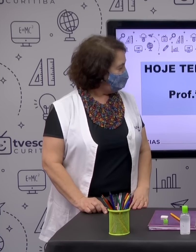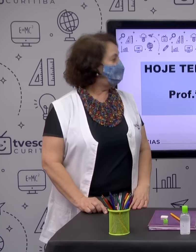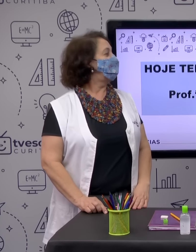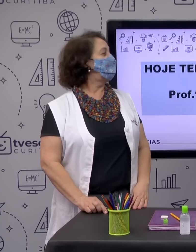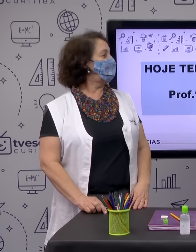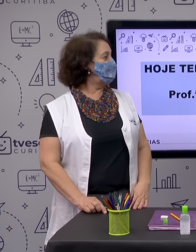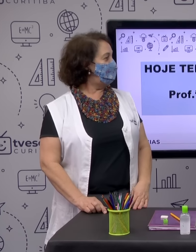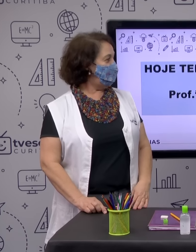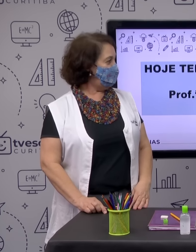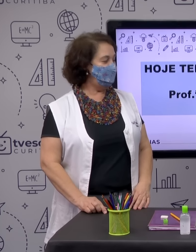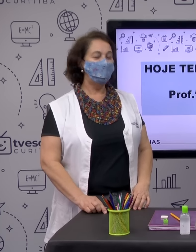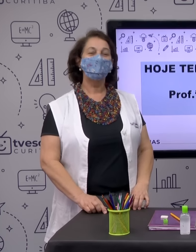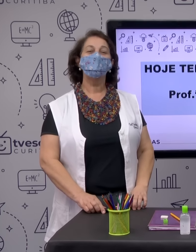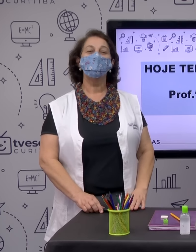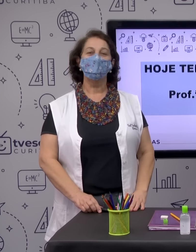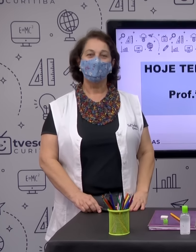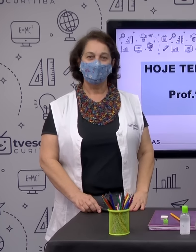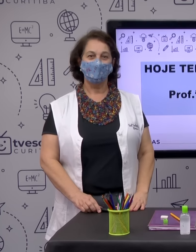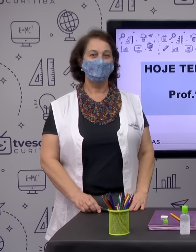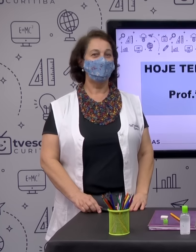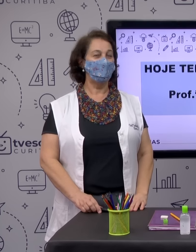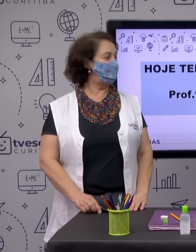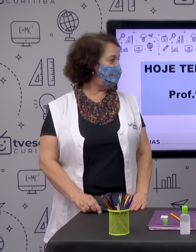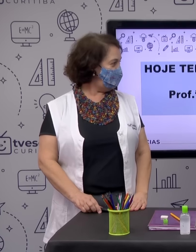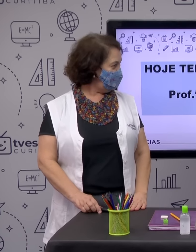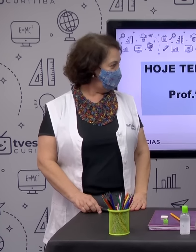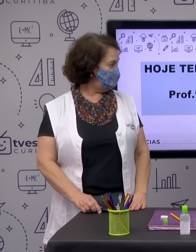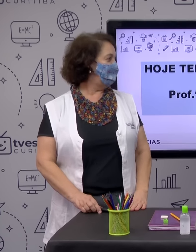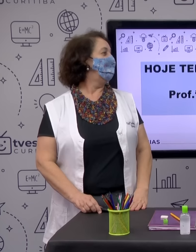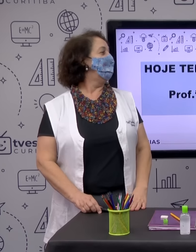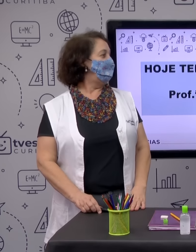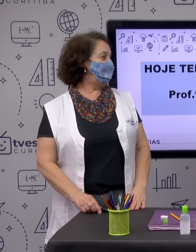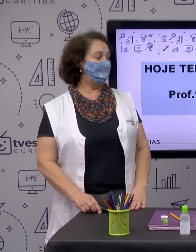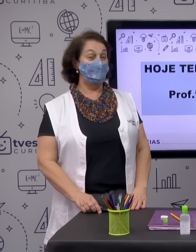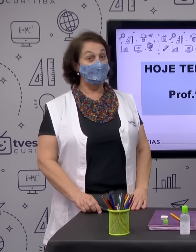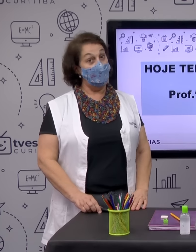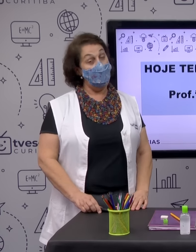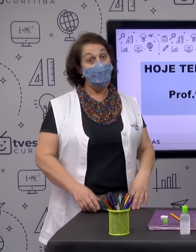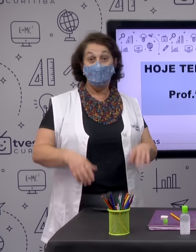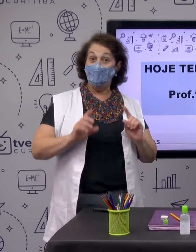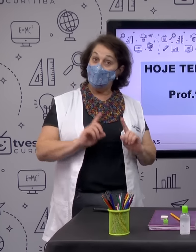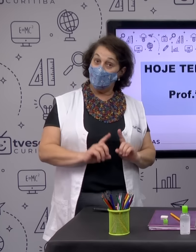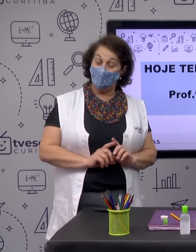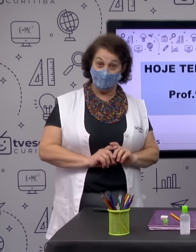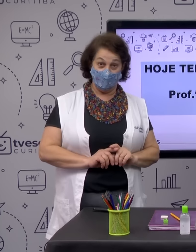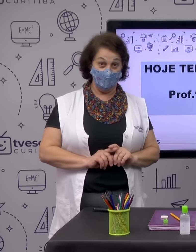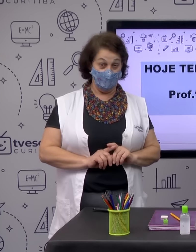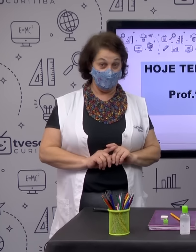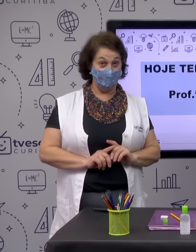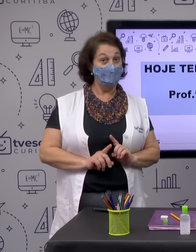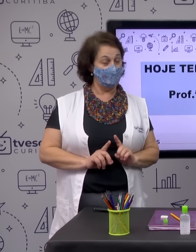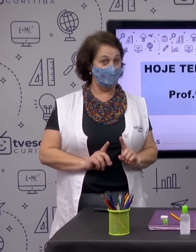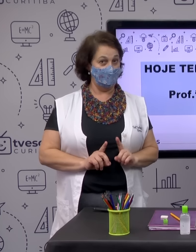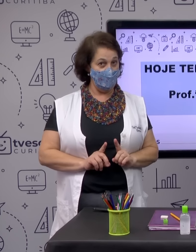Santina. Olá, Tudo alunos do bem? terceiro ano. Tudo bem? Tudo bem. Então tá. A primeira coisa que nós vamos